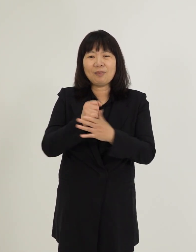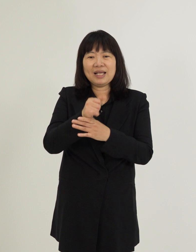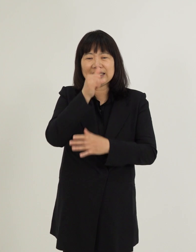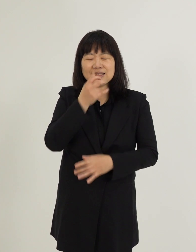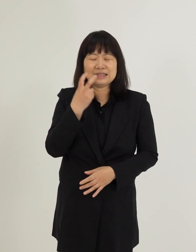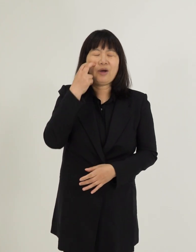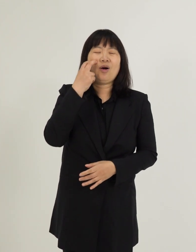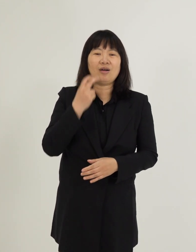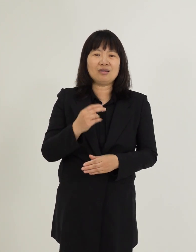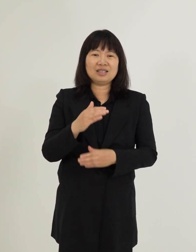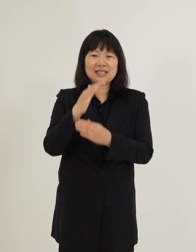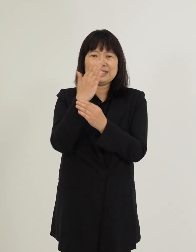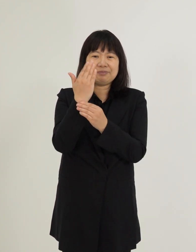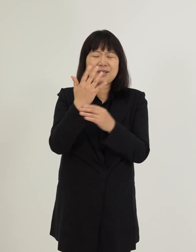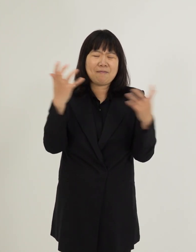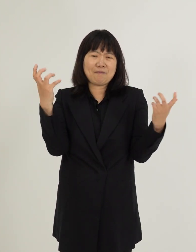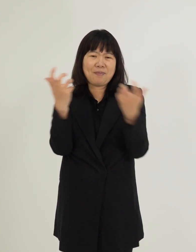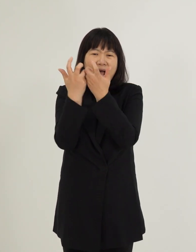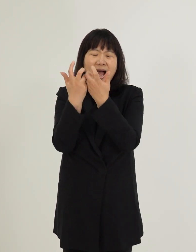규탄하고 있는 거죠.